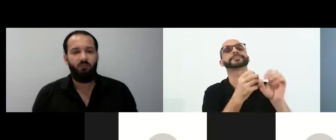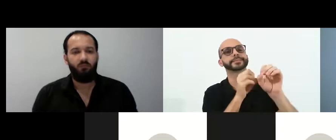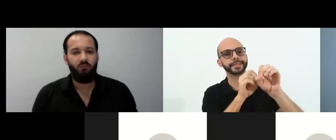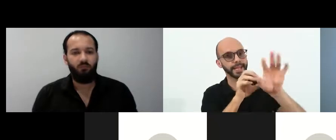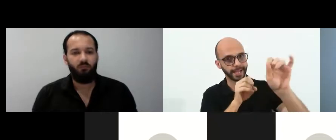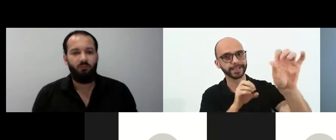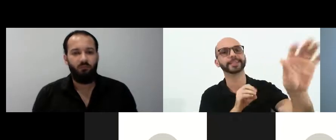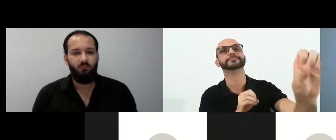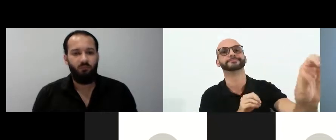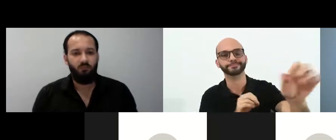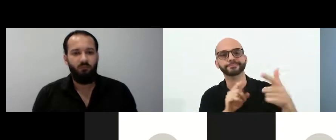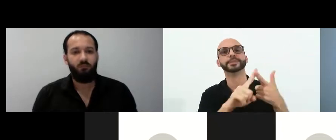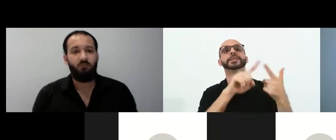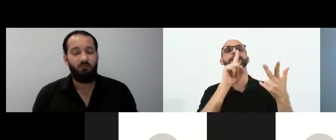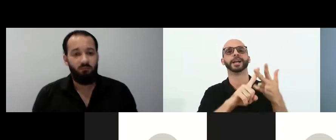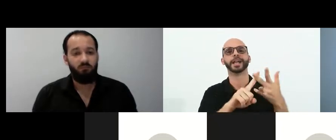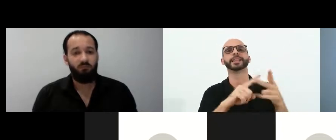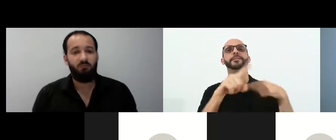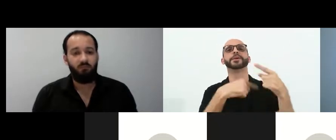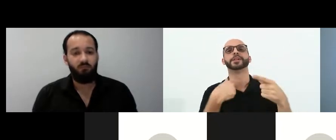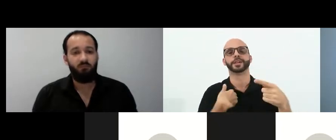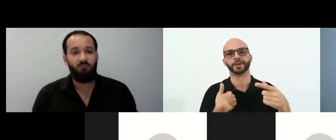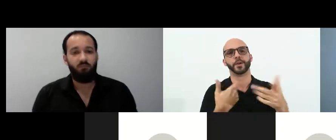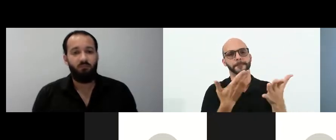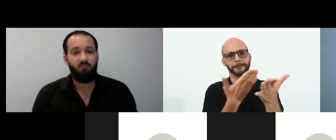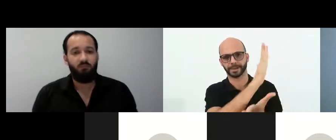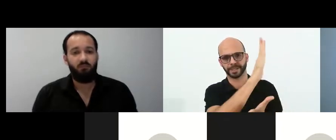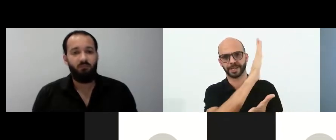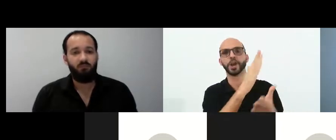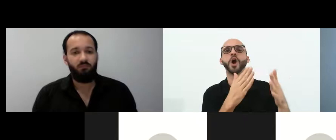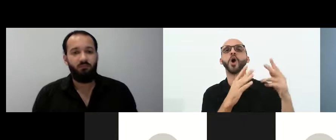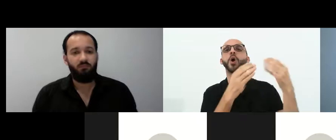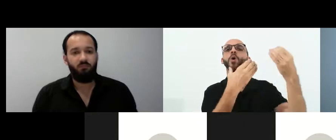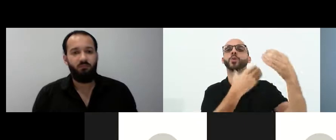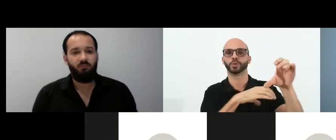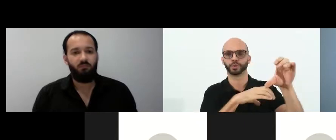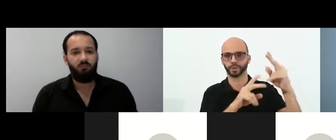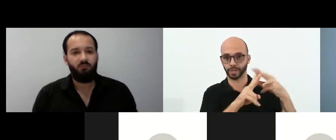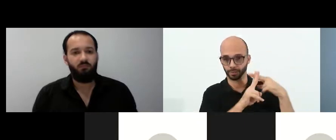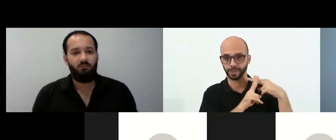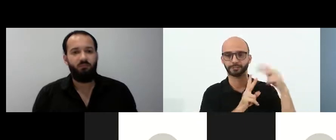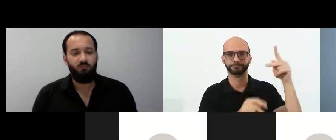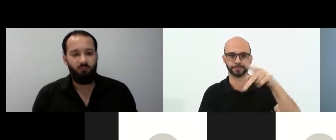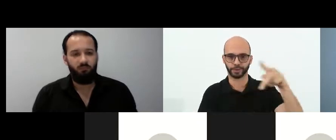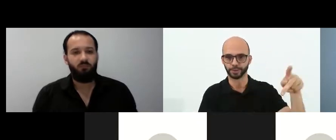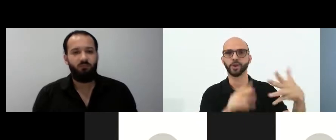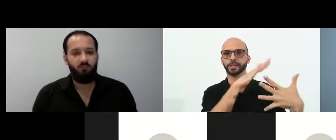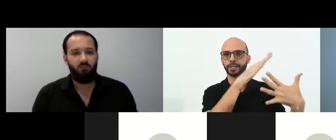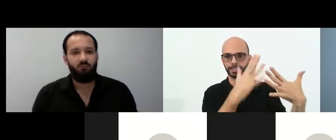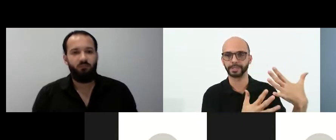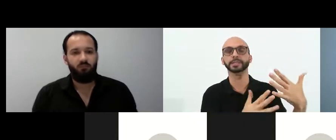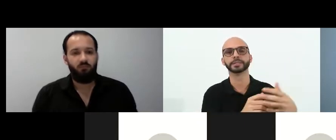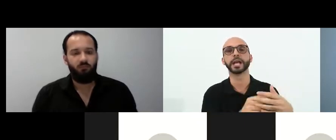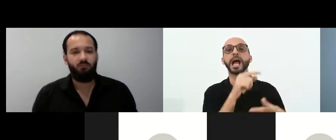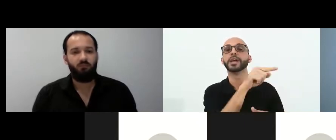fazer pós-graduação, também à distância. E depois eu passei no concurso